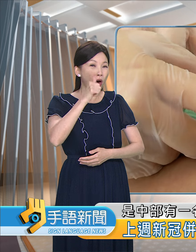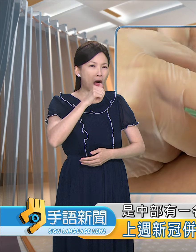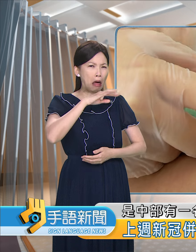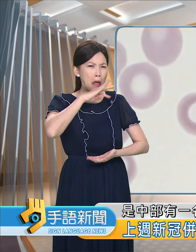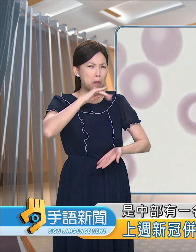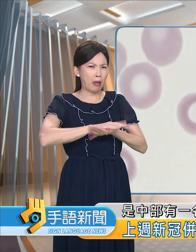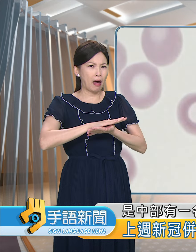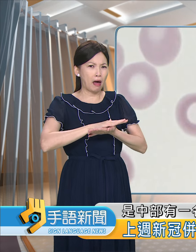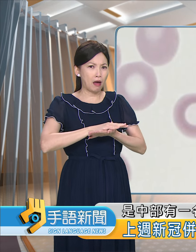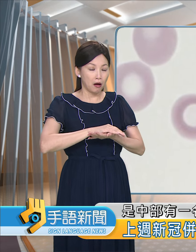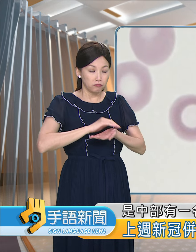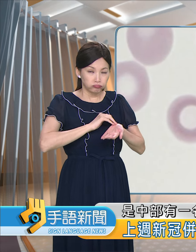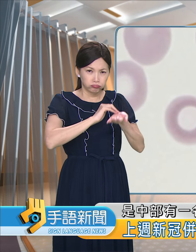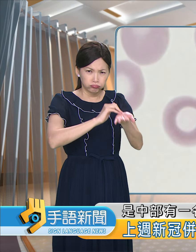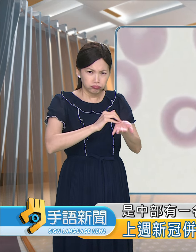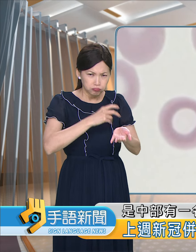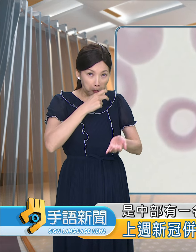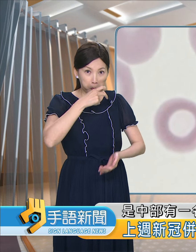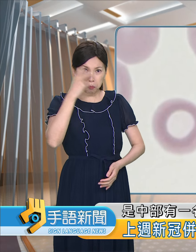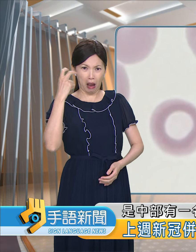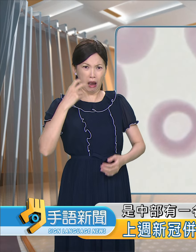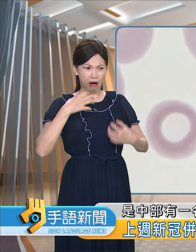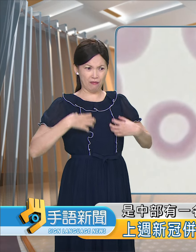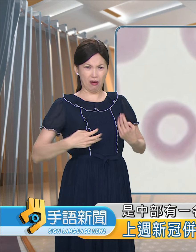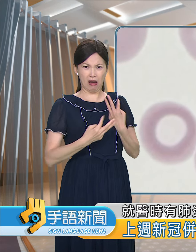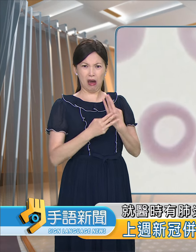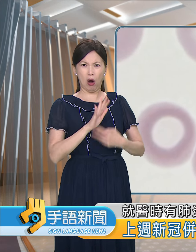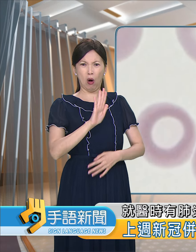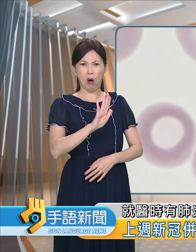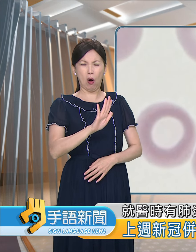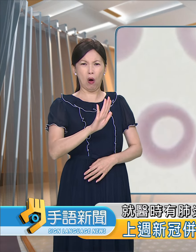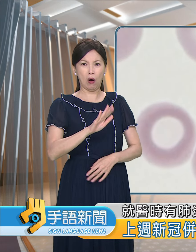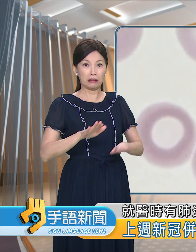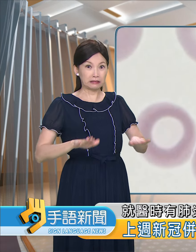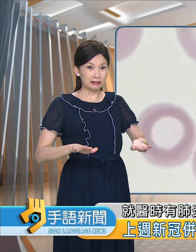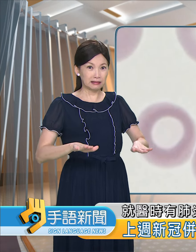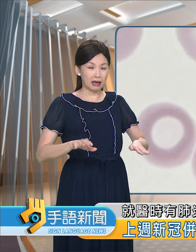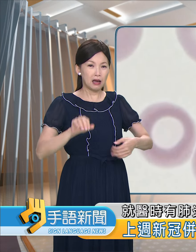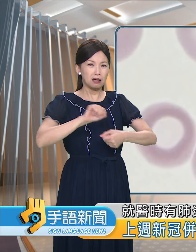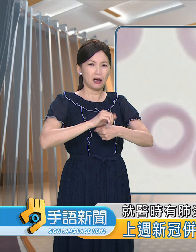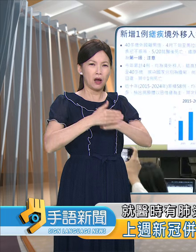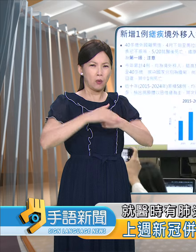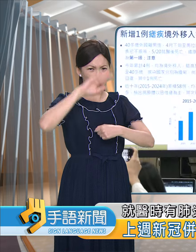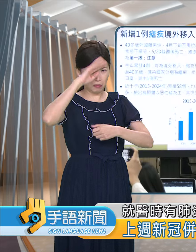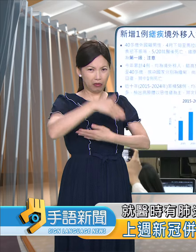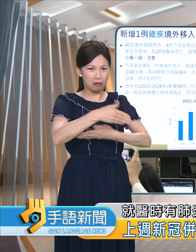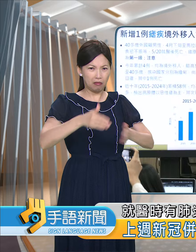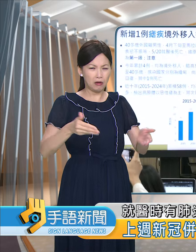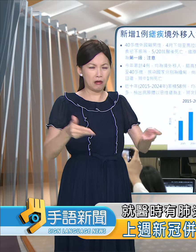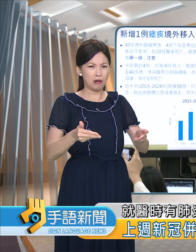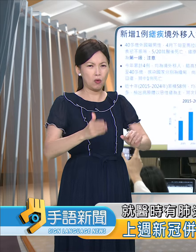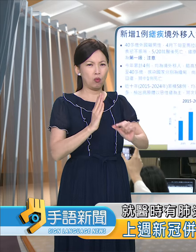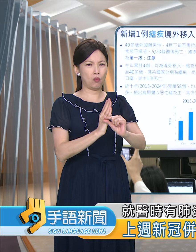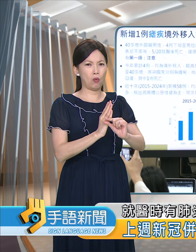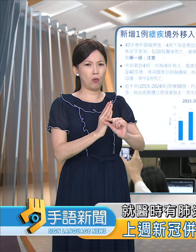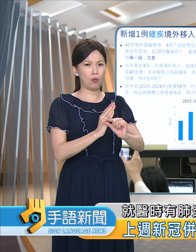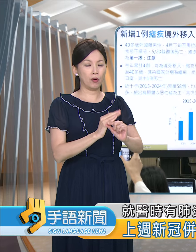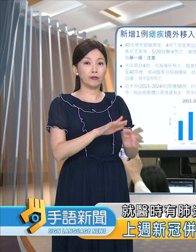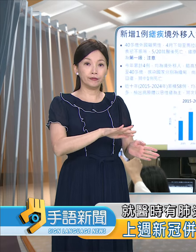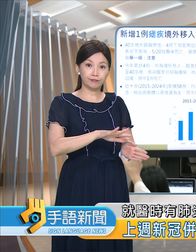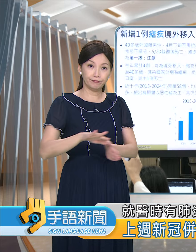有1名5个月大的小男婴。就医时有肺炎，目前还在加护病